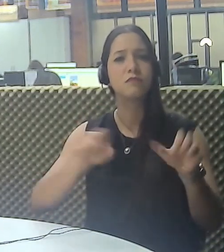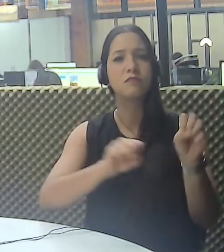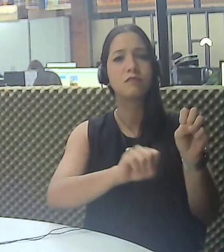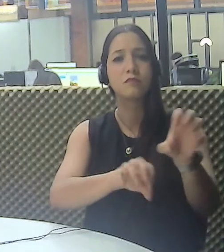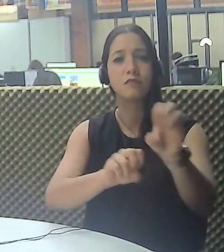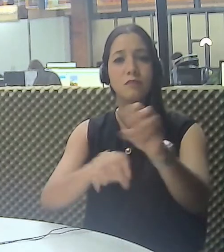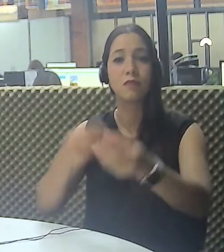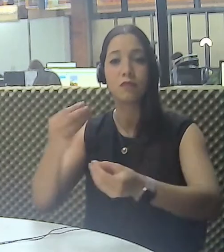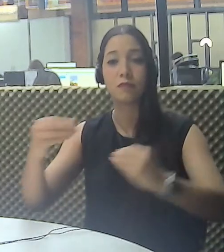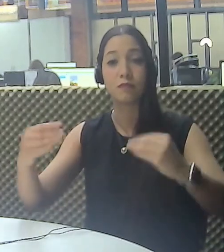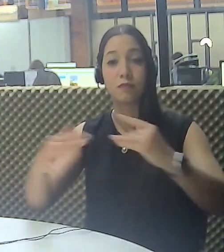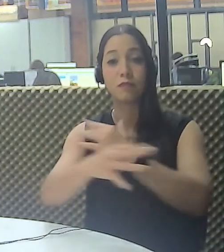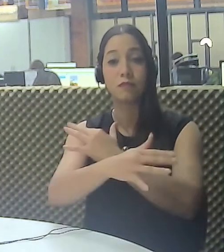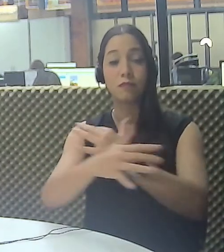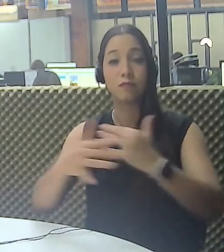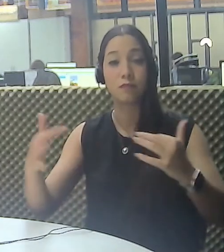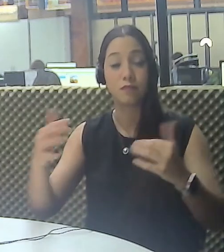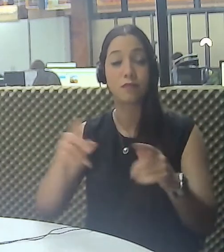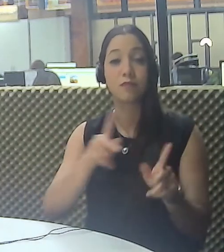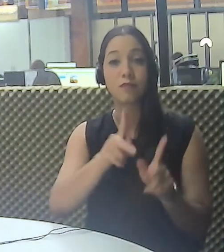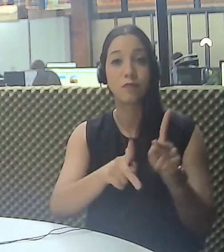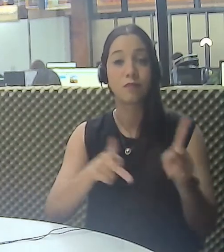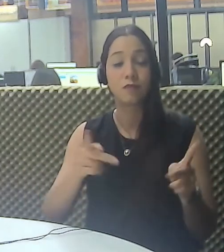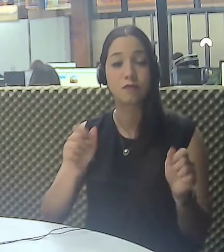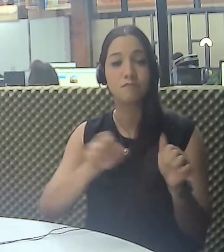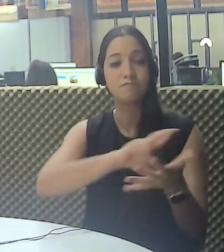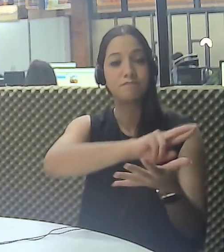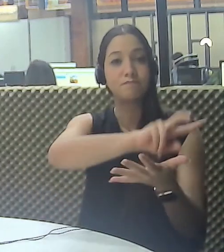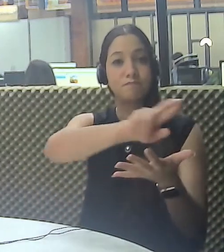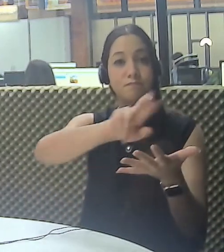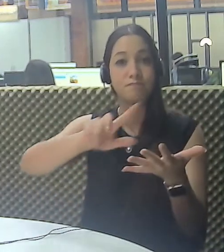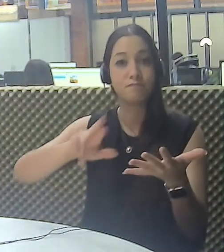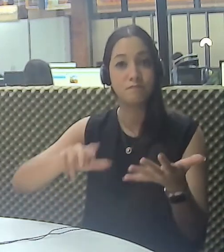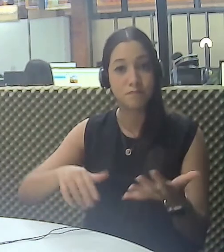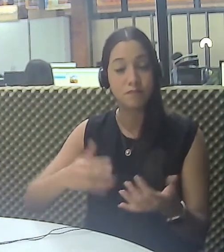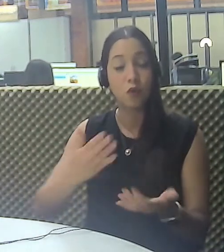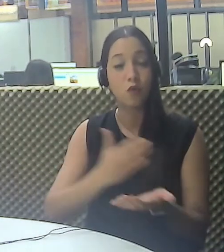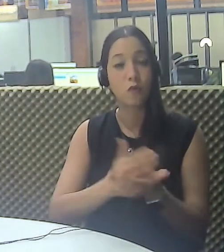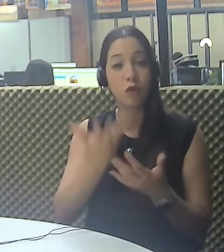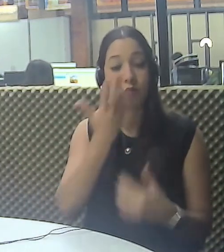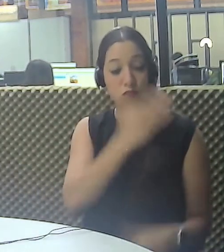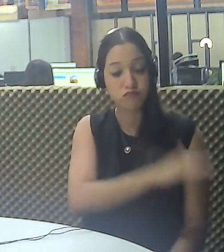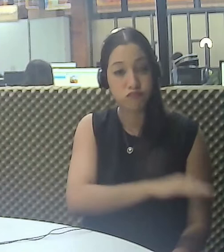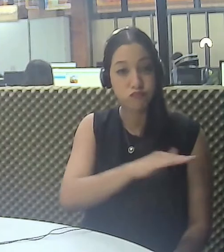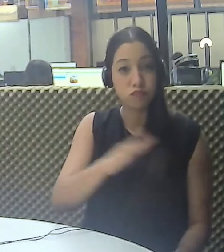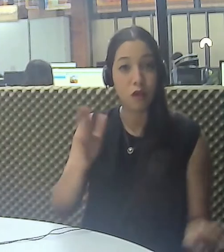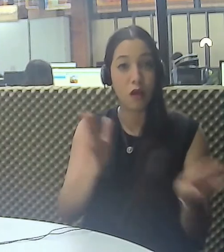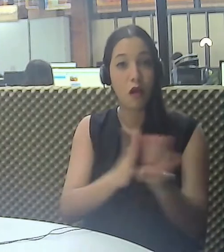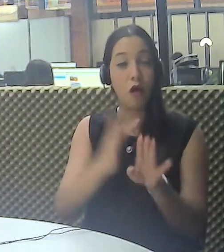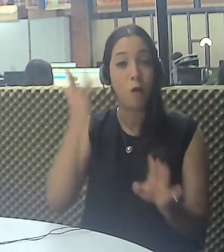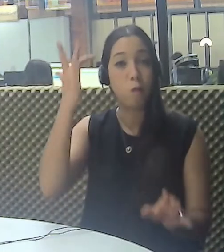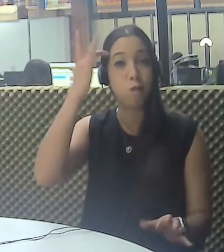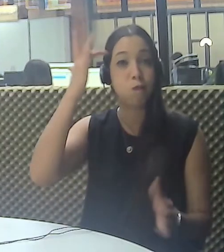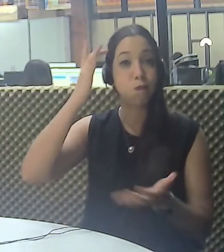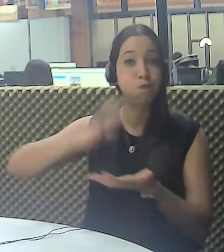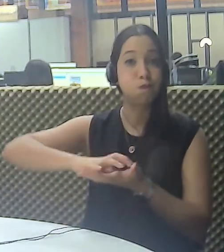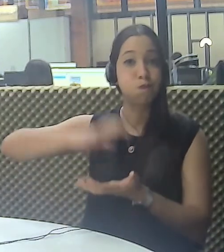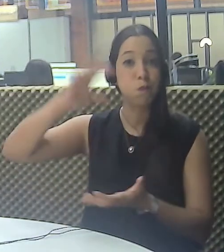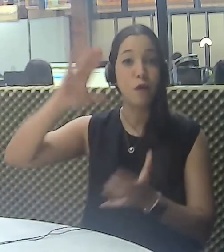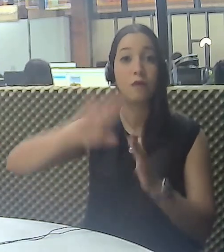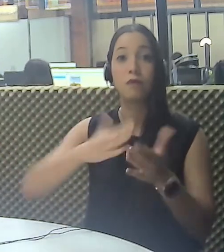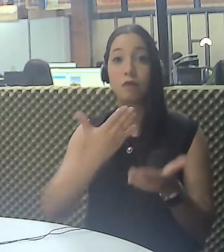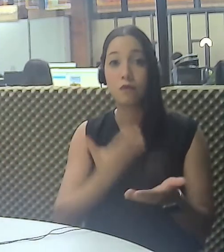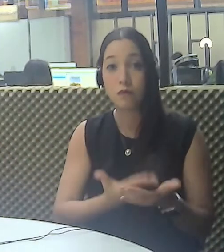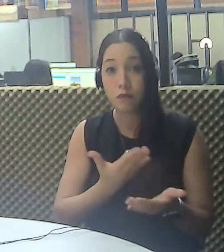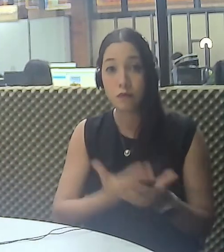para o trânsito. Tivemos um público bem diversificado, do ensino infantil até o adulto, nas escolas,